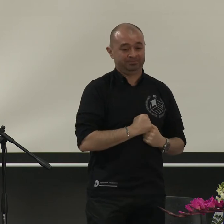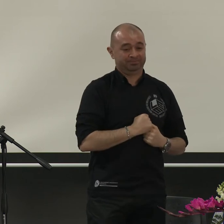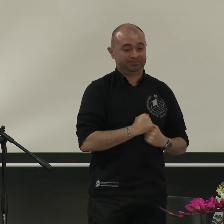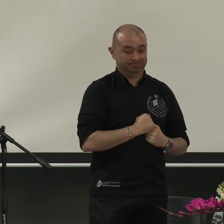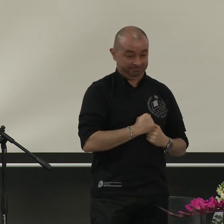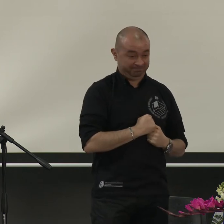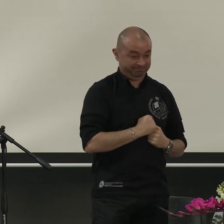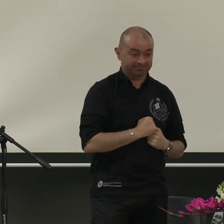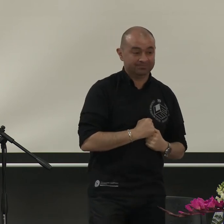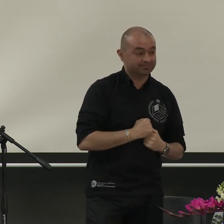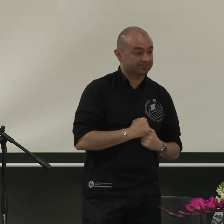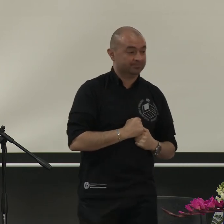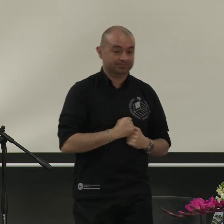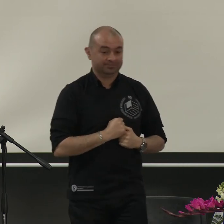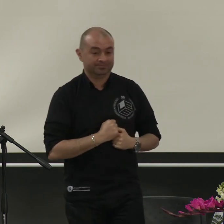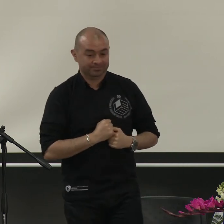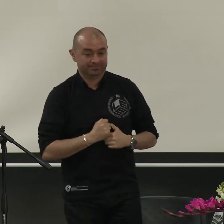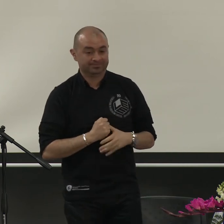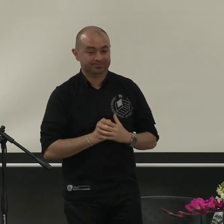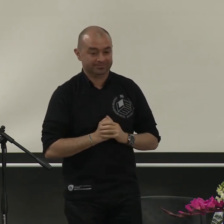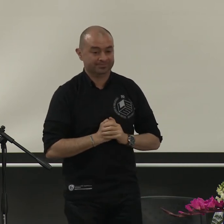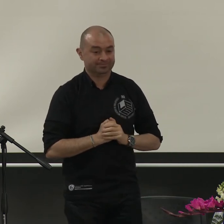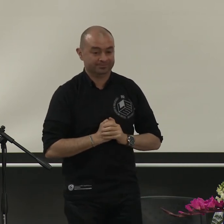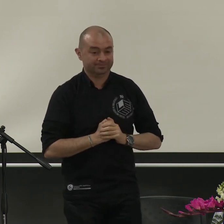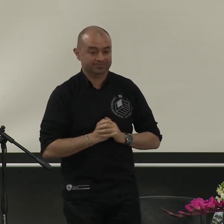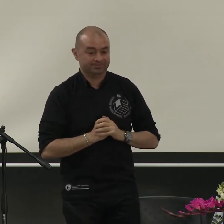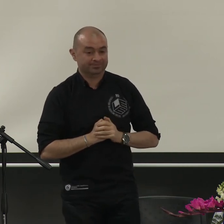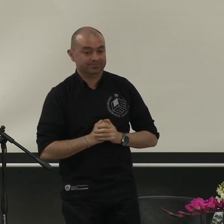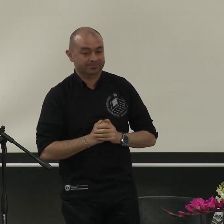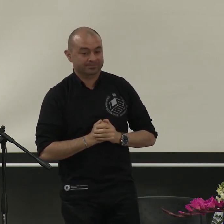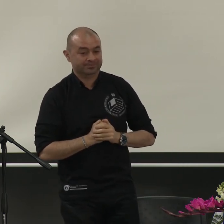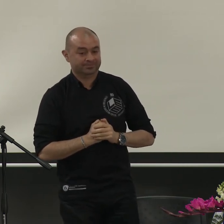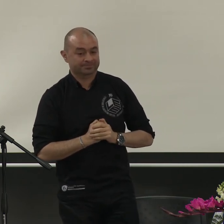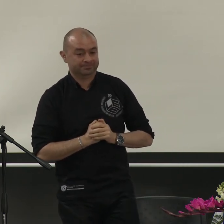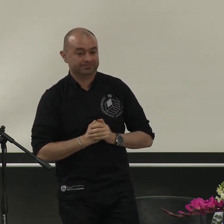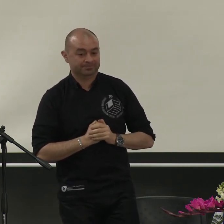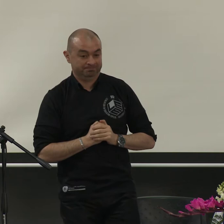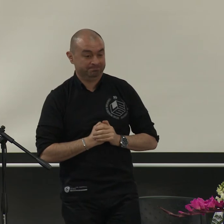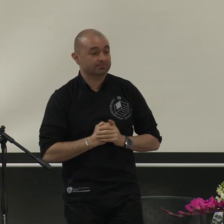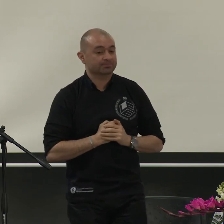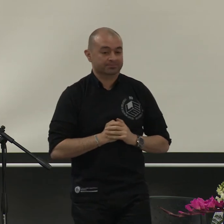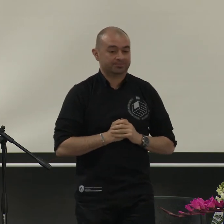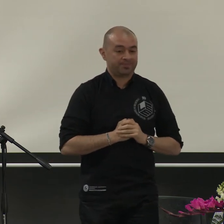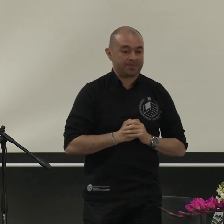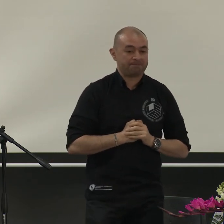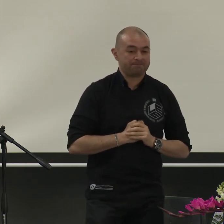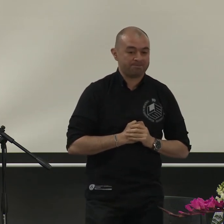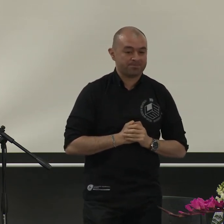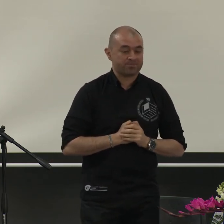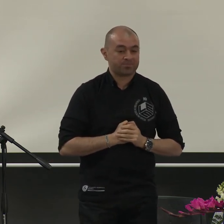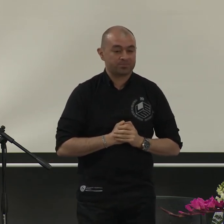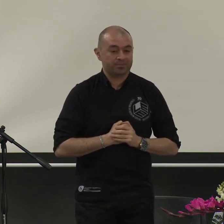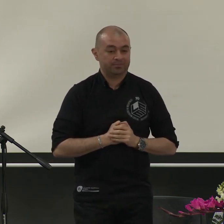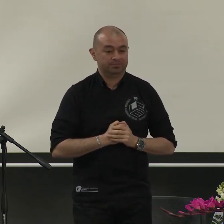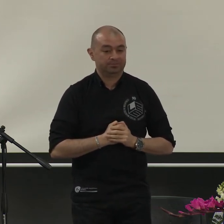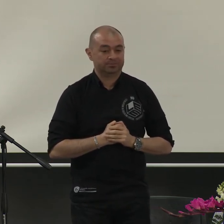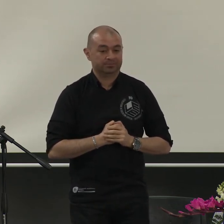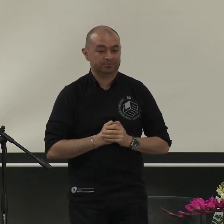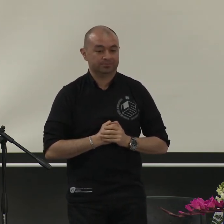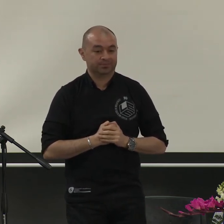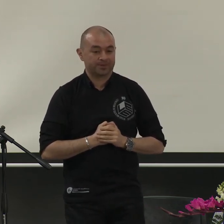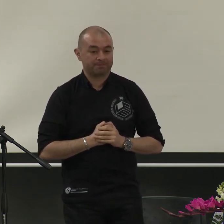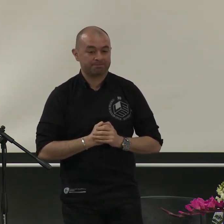si somos ciegos si somos jóvenes estamos aquí celebrando y para todos es este mi abrazo